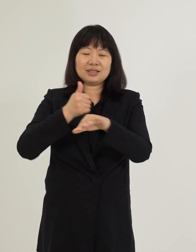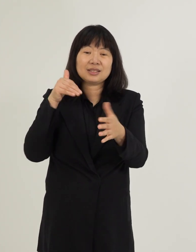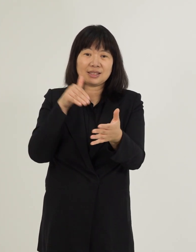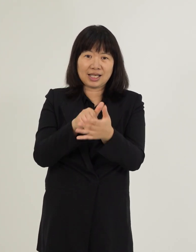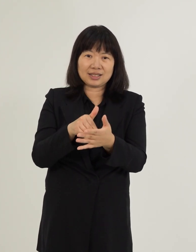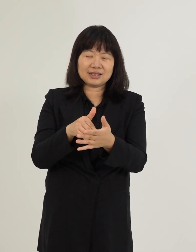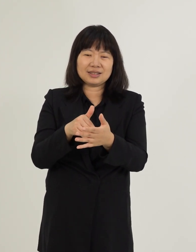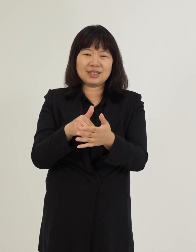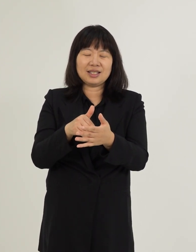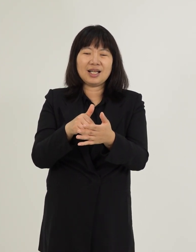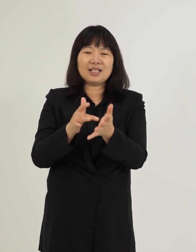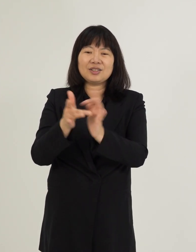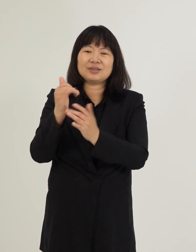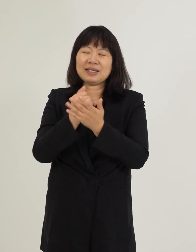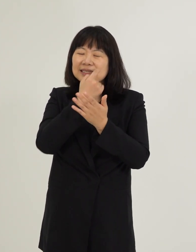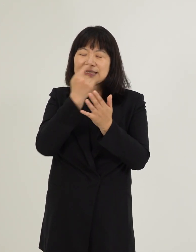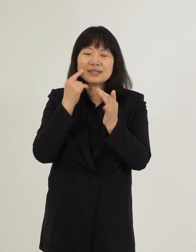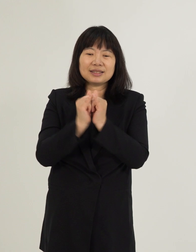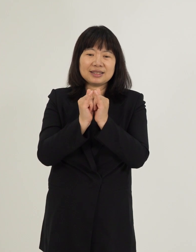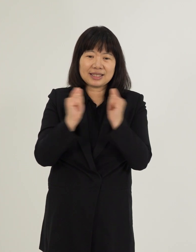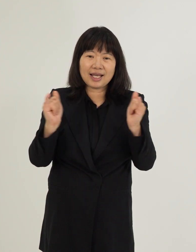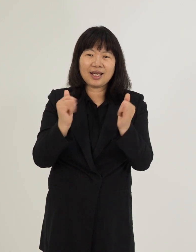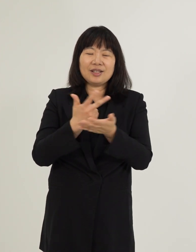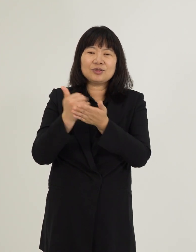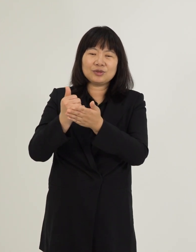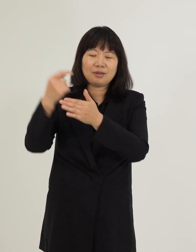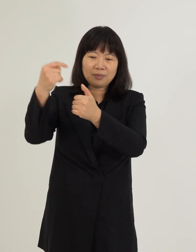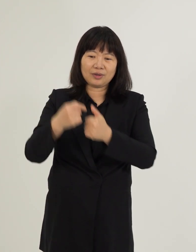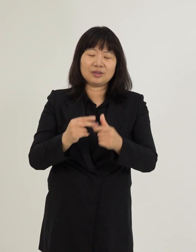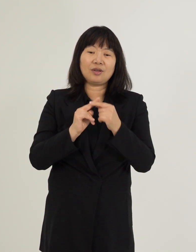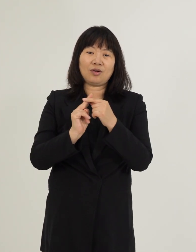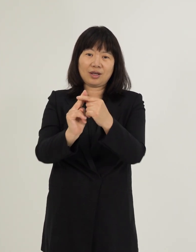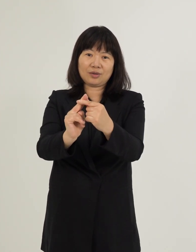이르러 내 증인이 되라는 주님의 명령과